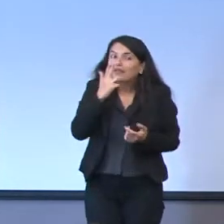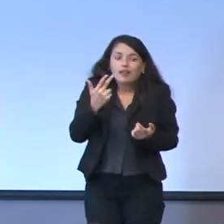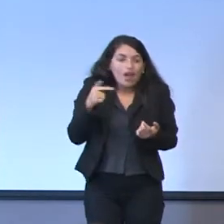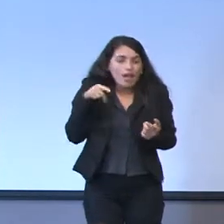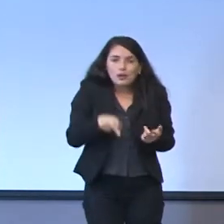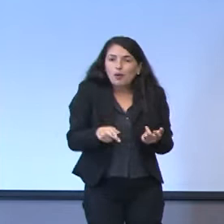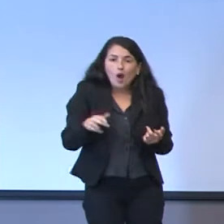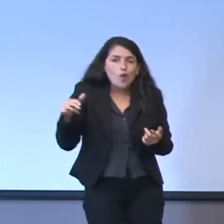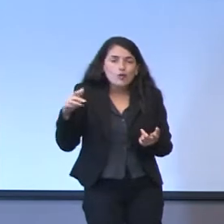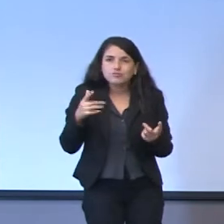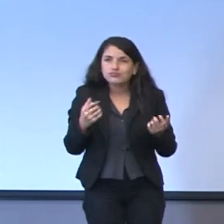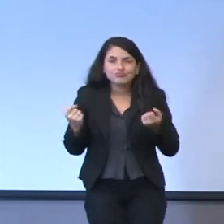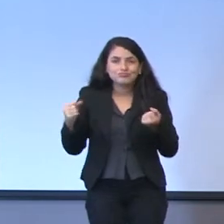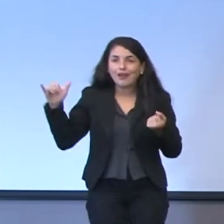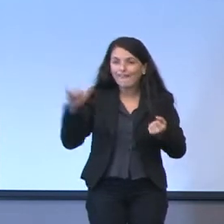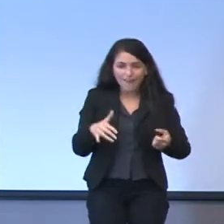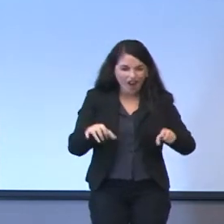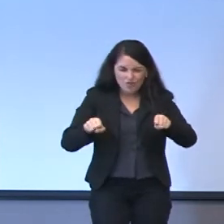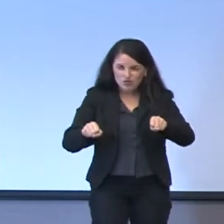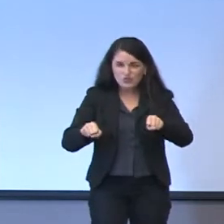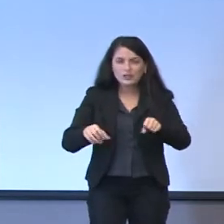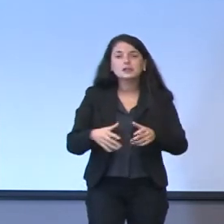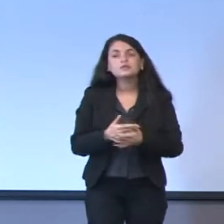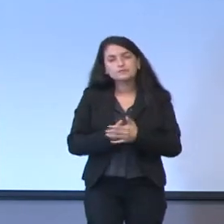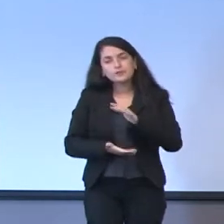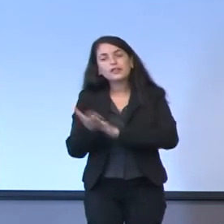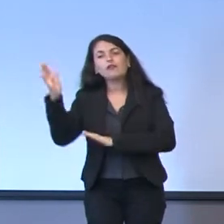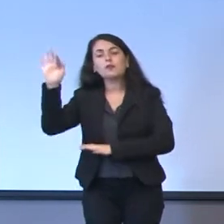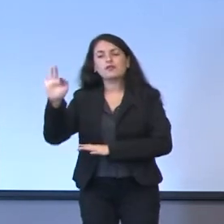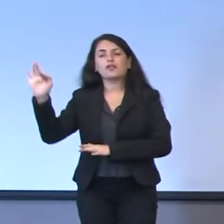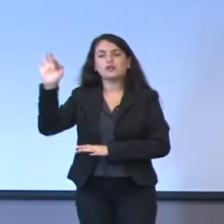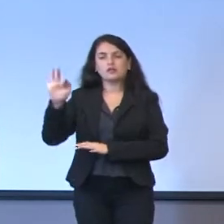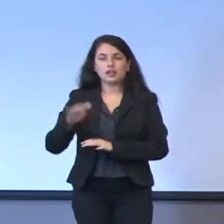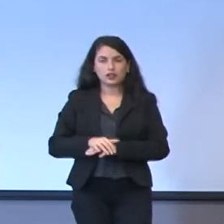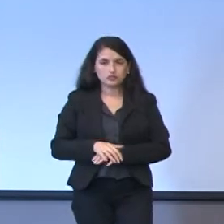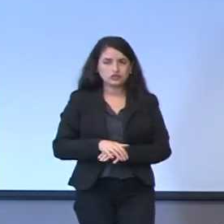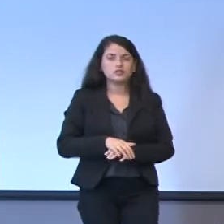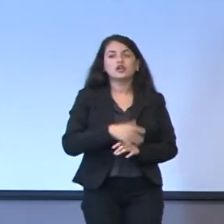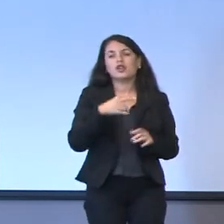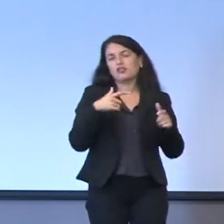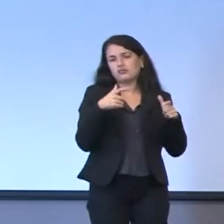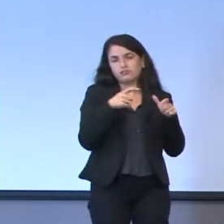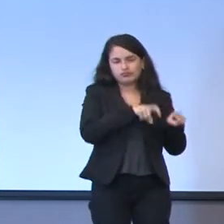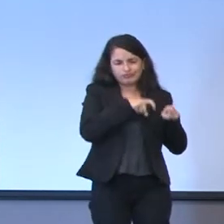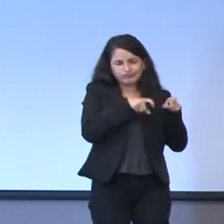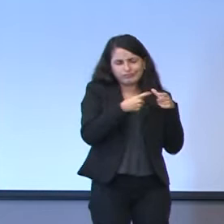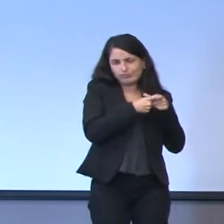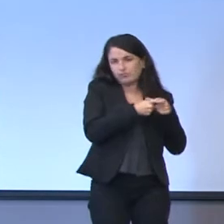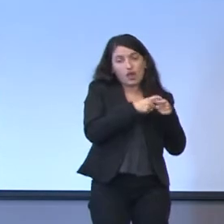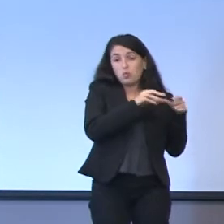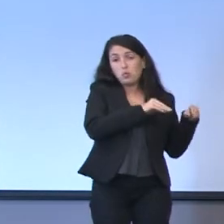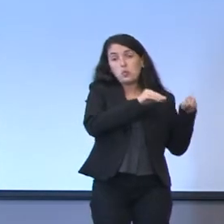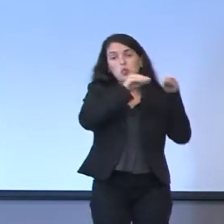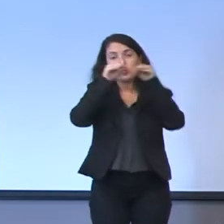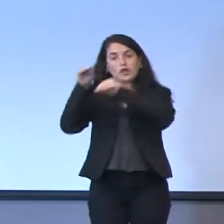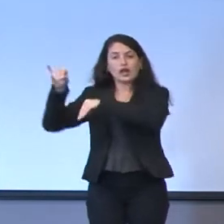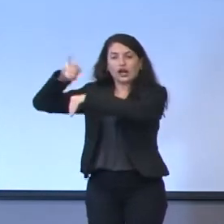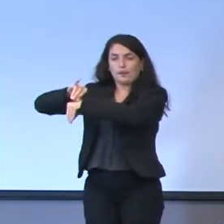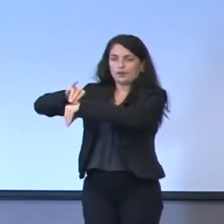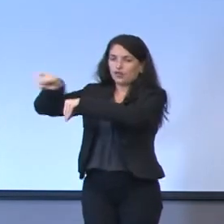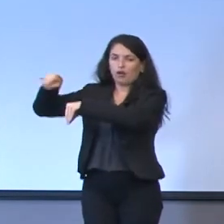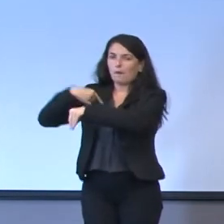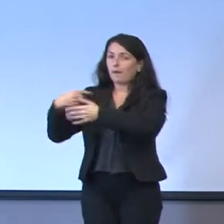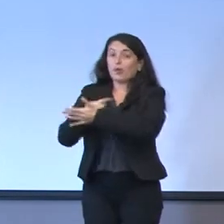E eu fui para a faculdade, longe de sair da minha casa, em Três Lagoas, e fui morar na capital. Não me perguntem como. Não